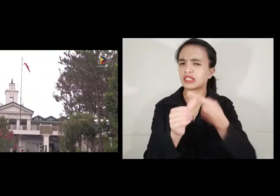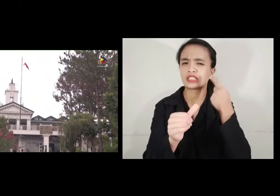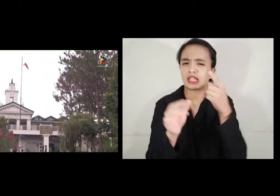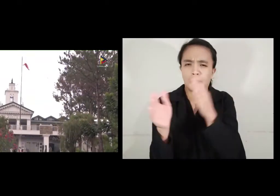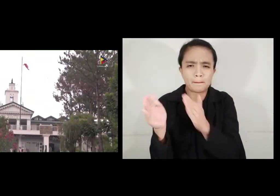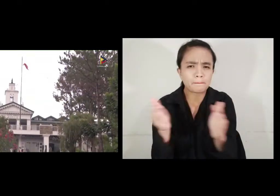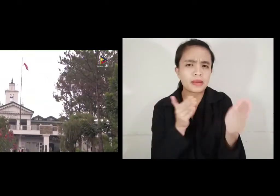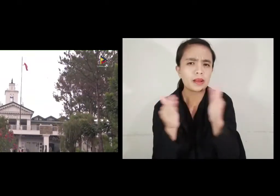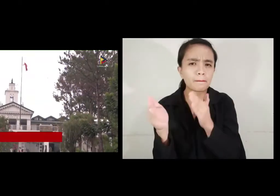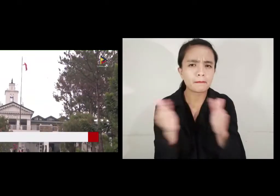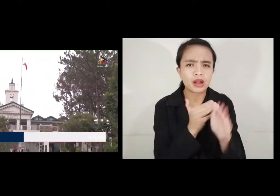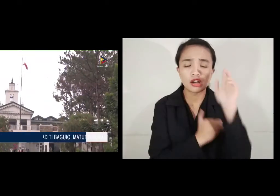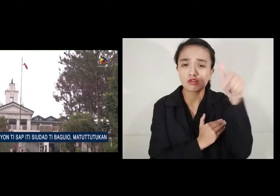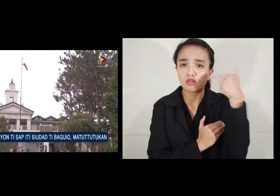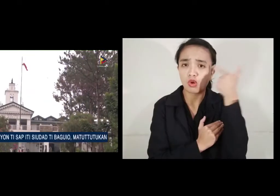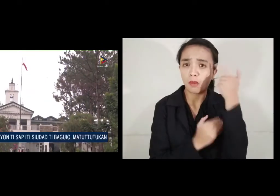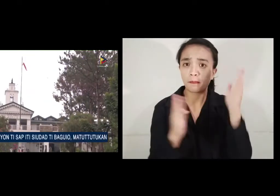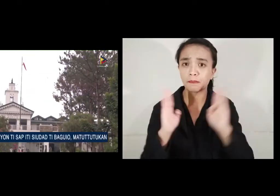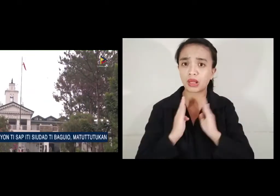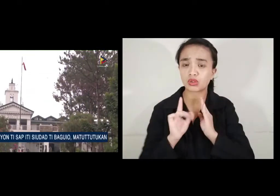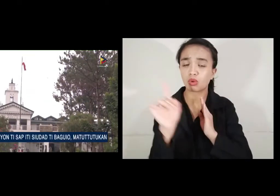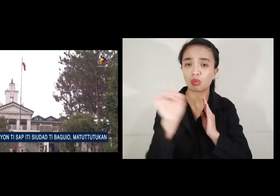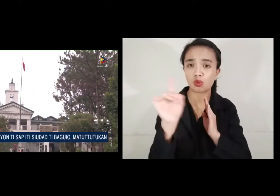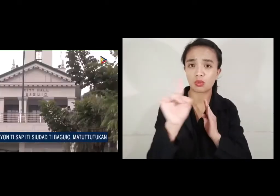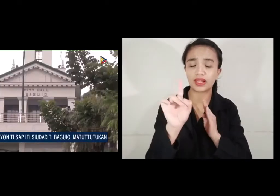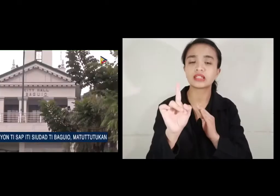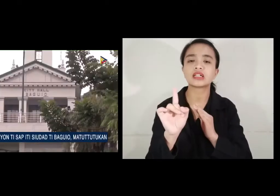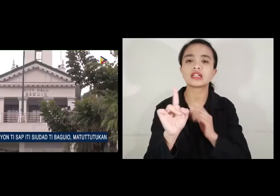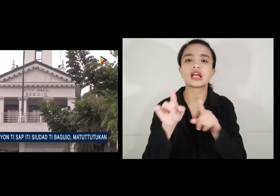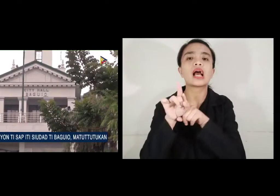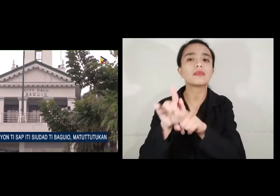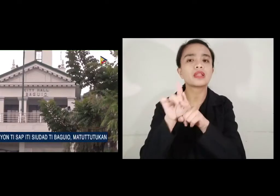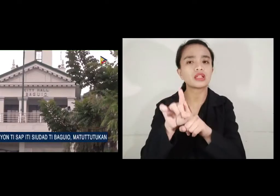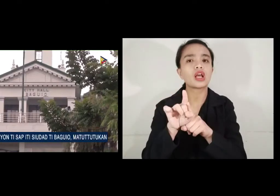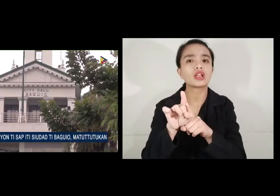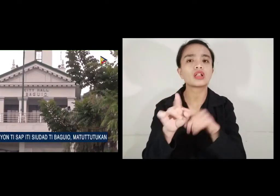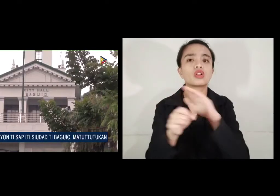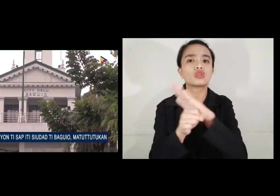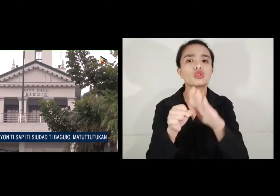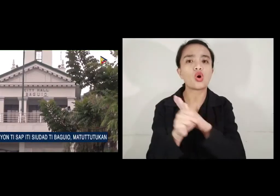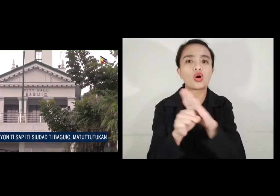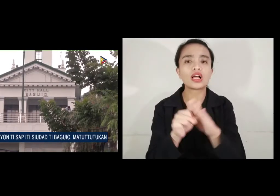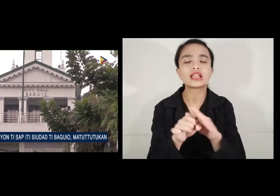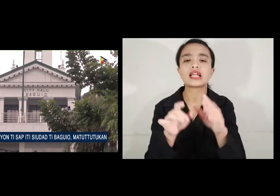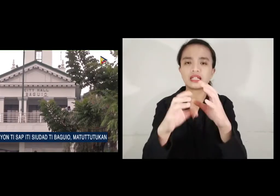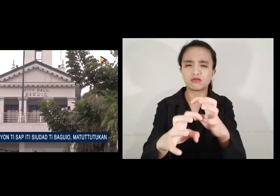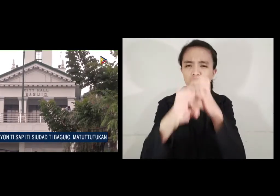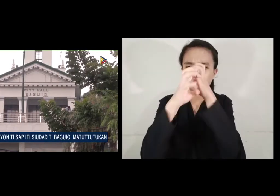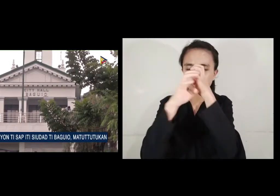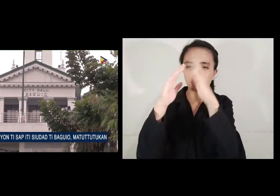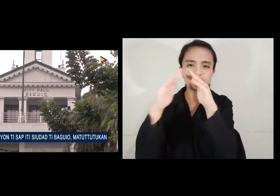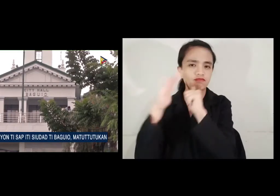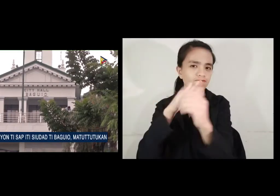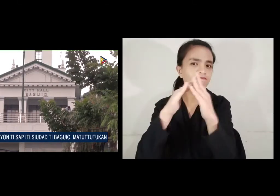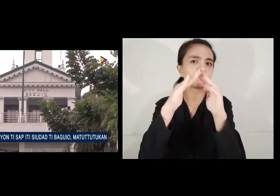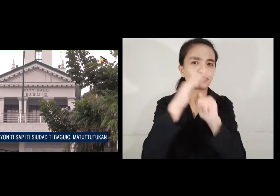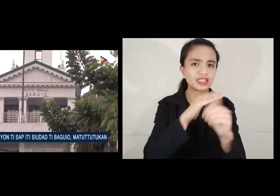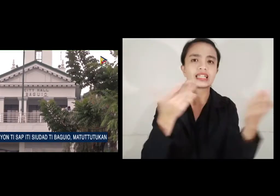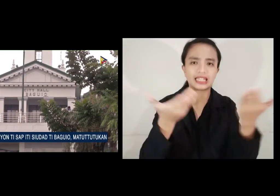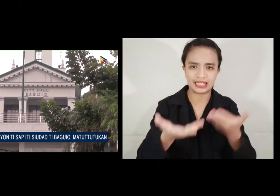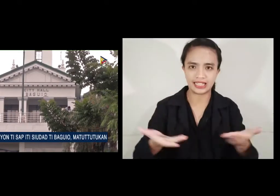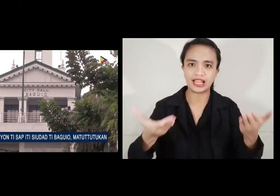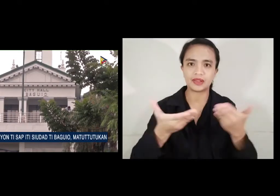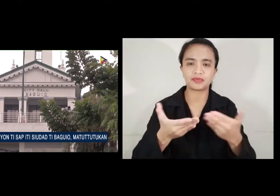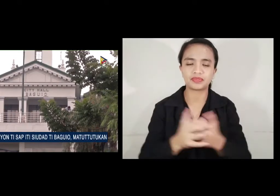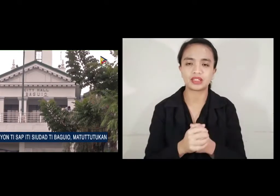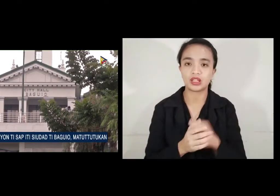a pinagsaganaan ti lokal a gobyerno ti syudad ti Baguio ti panangipatungpal iti localized modified enhanced community